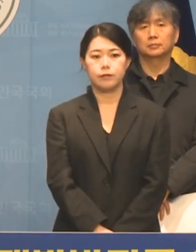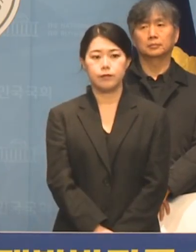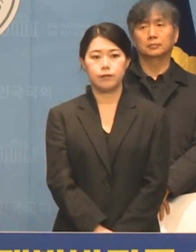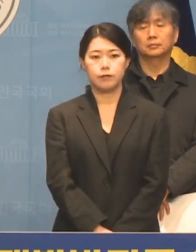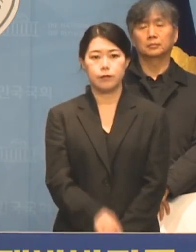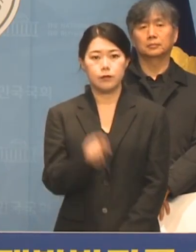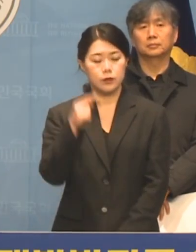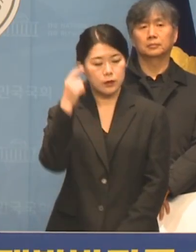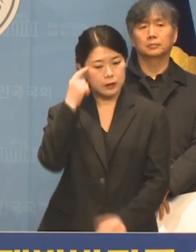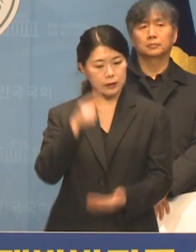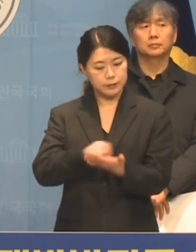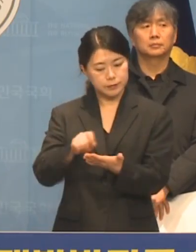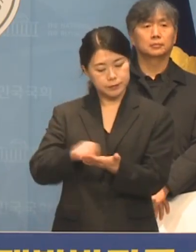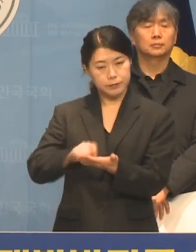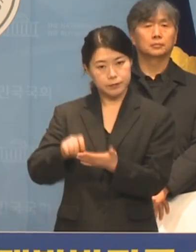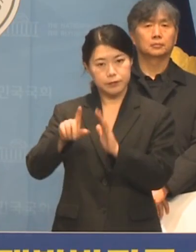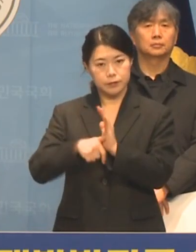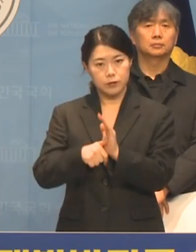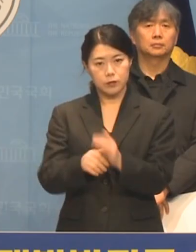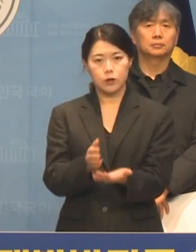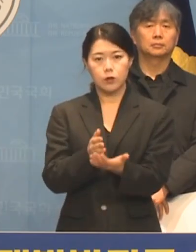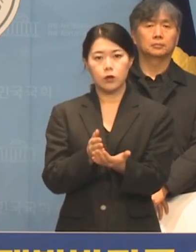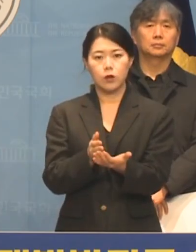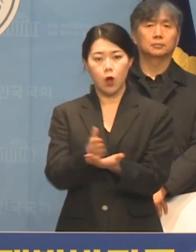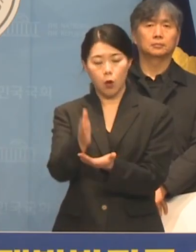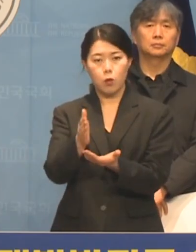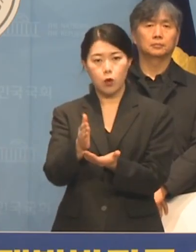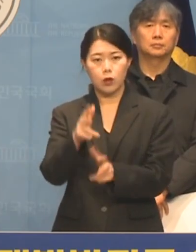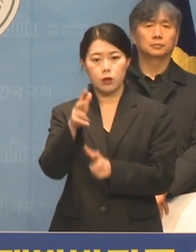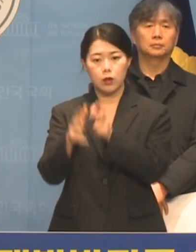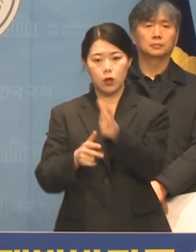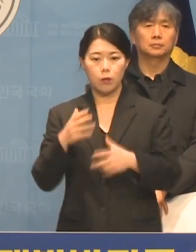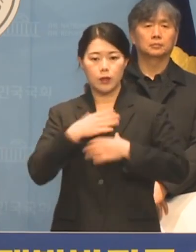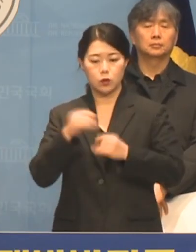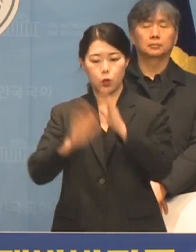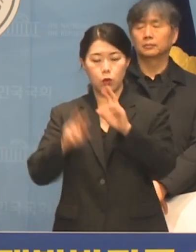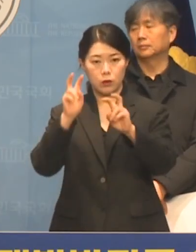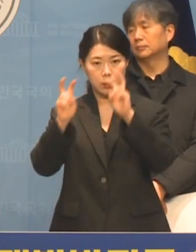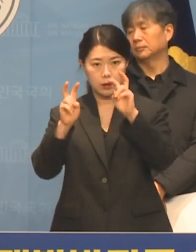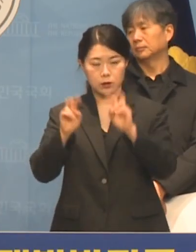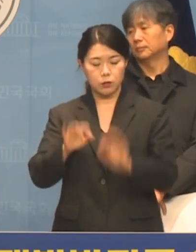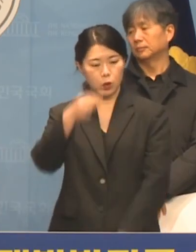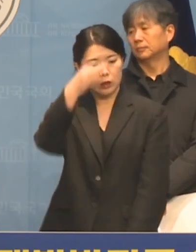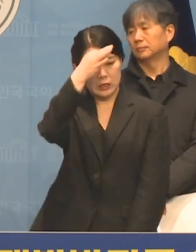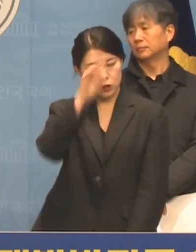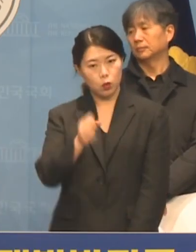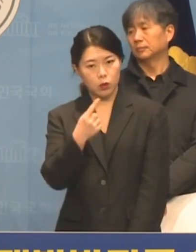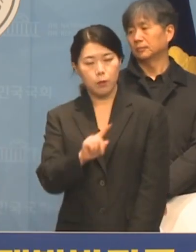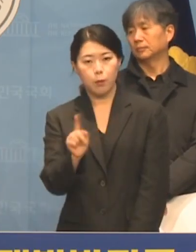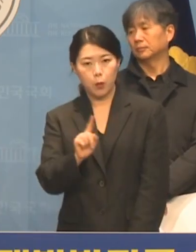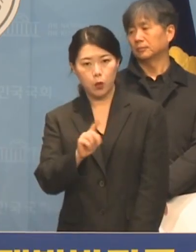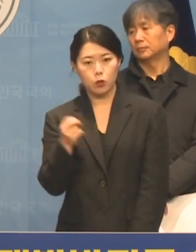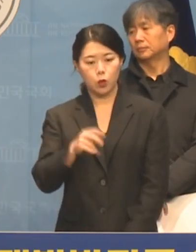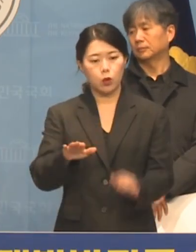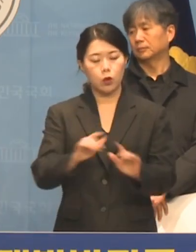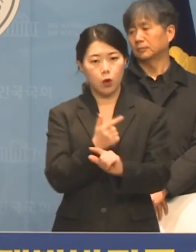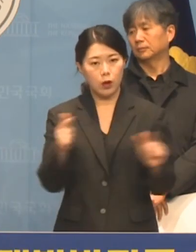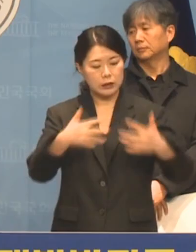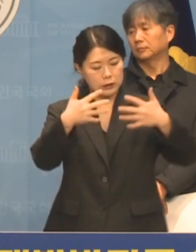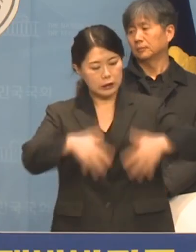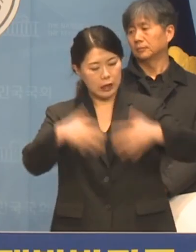재조사 의견서는 전문적인 산업안전보건공단에서 이러저러한 기술적 원인이라든지 재반